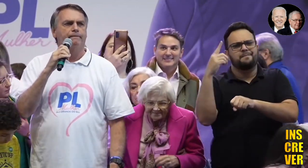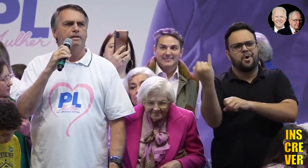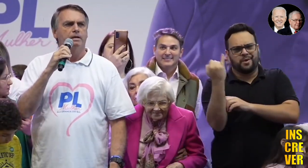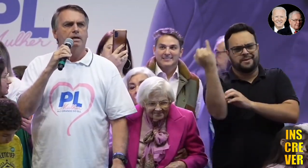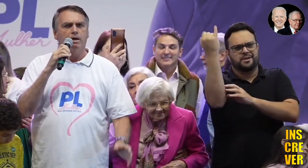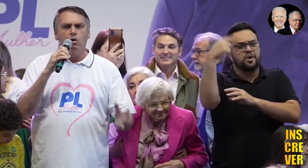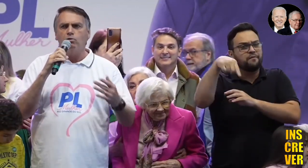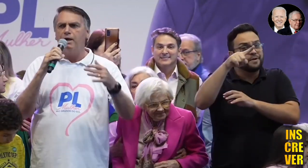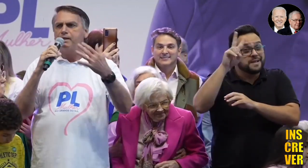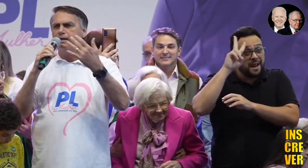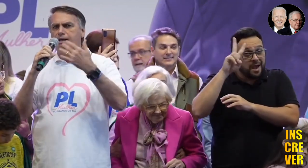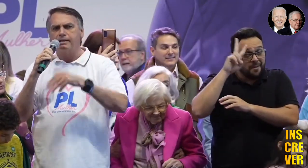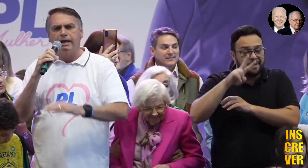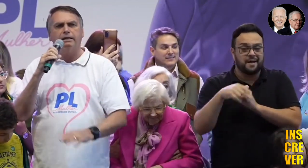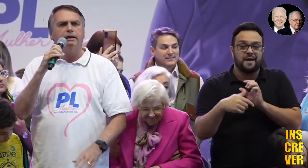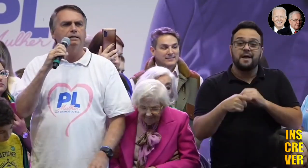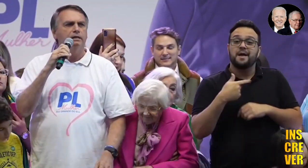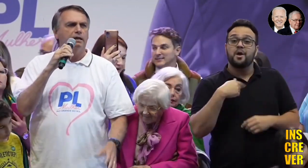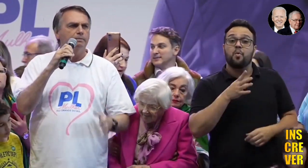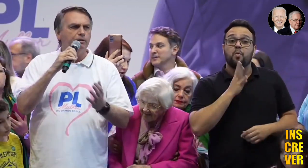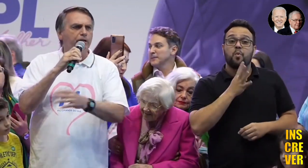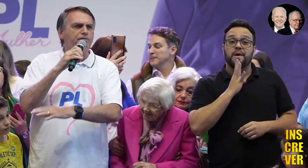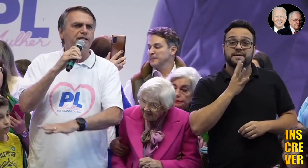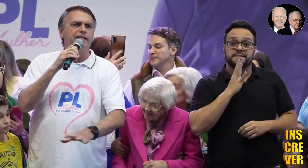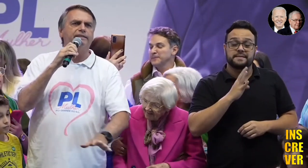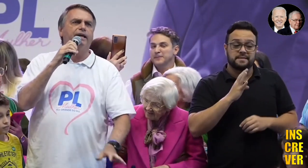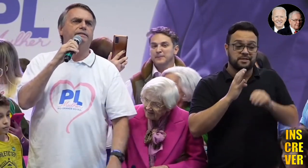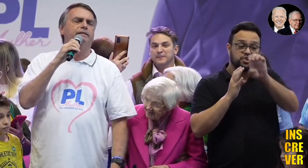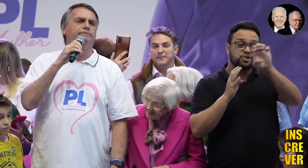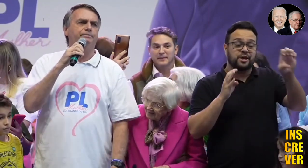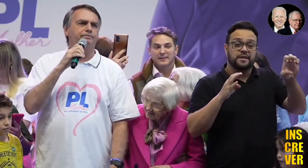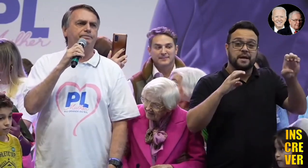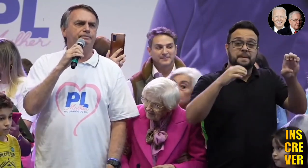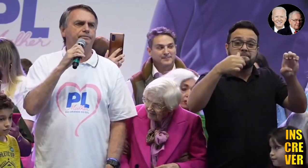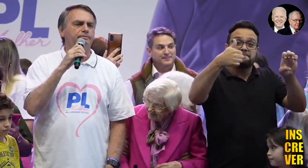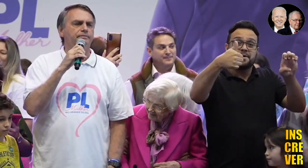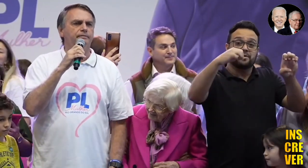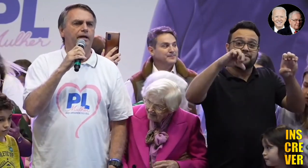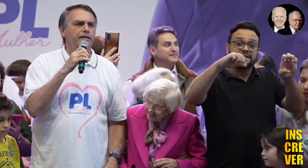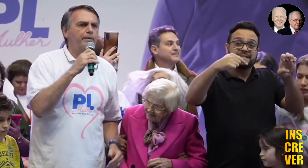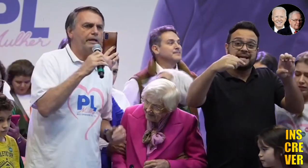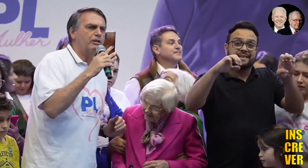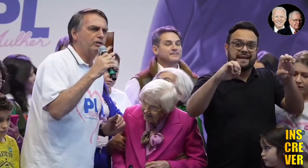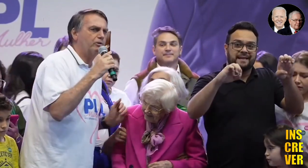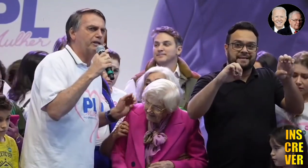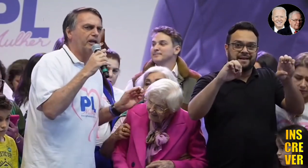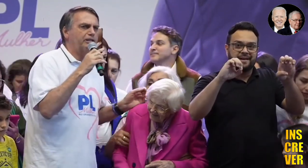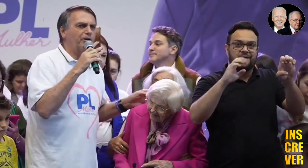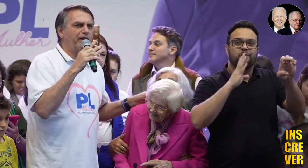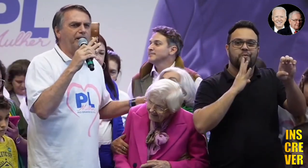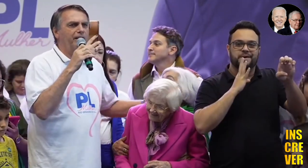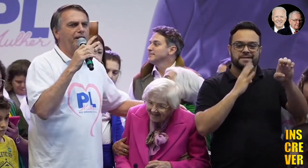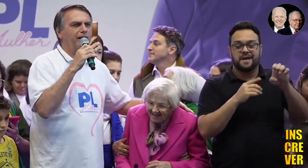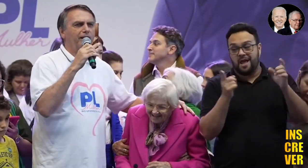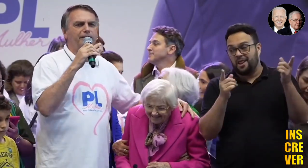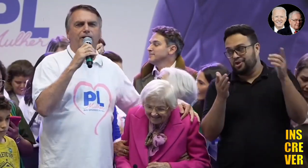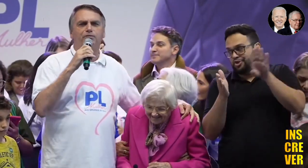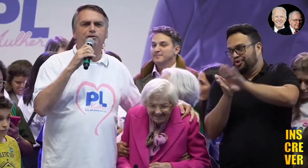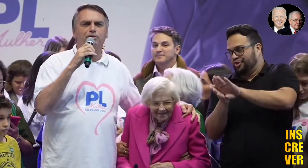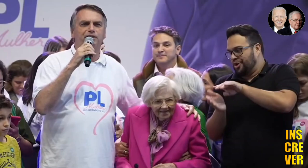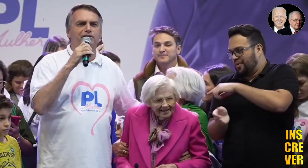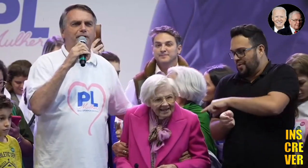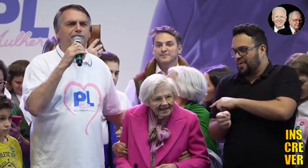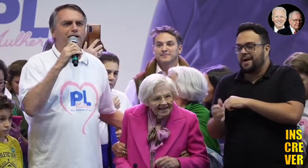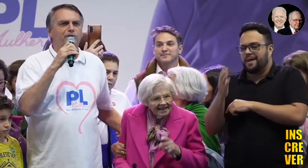Eu conheci a esquerda em 1970. Ainda bem que ela chegou aqui, que tem alguém além dela,